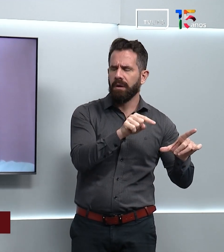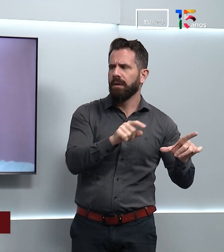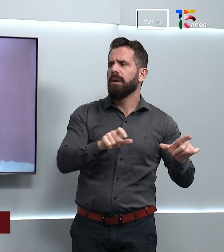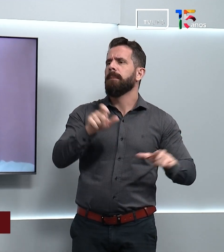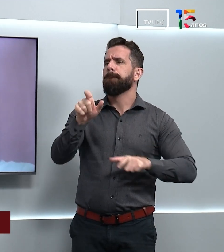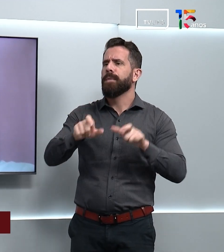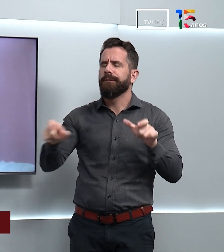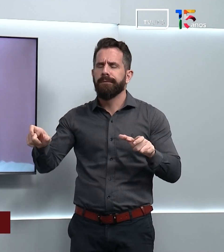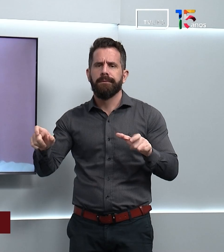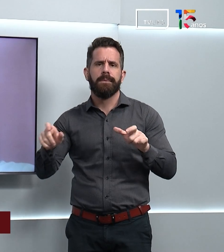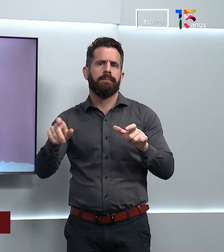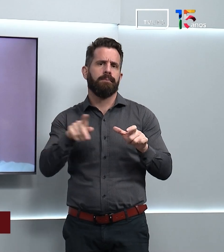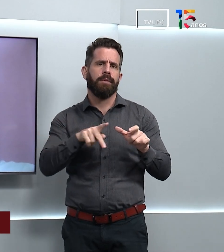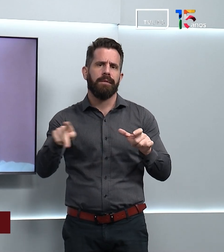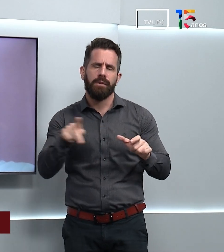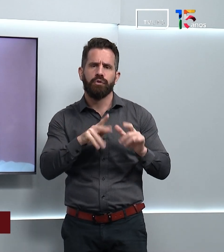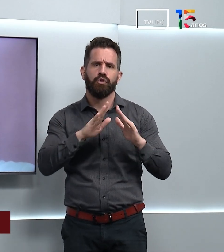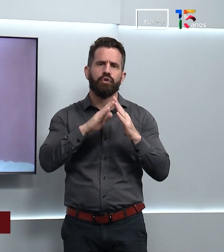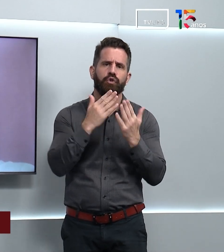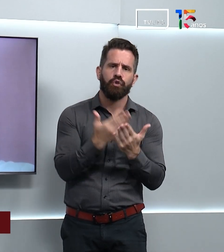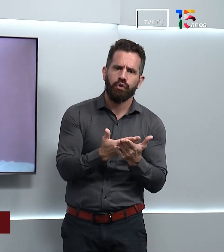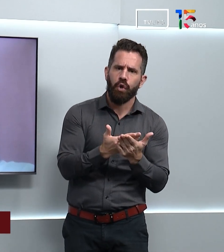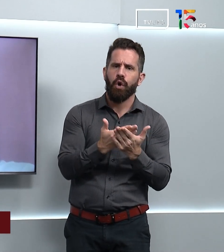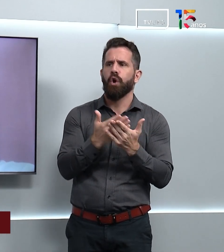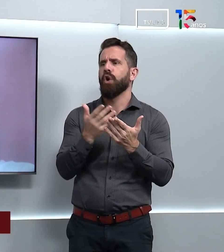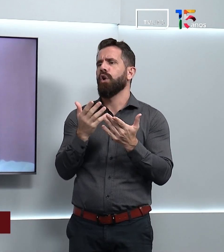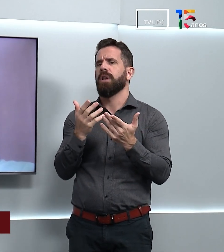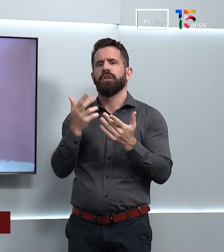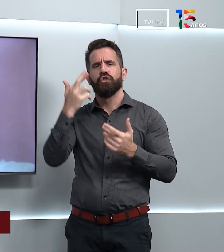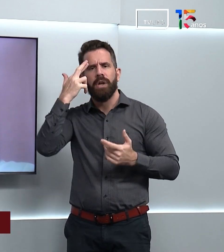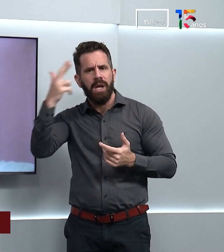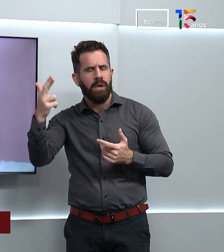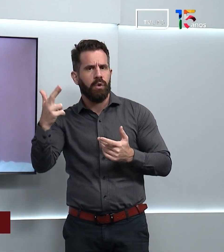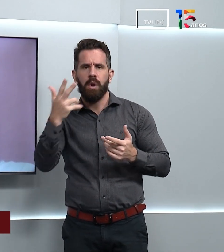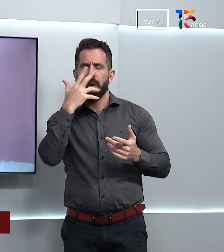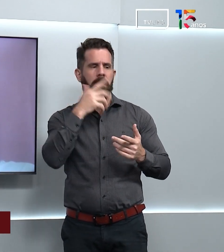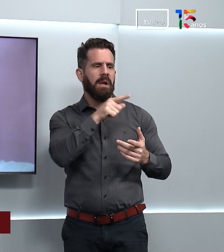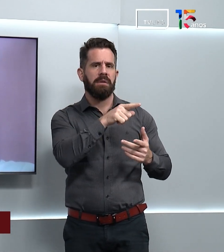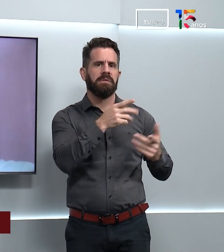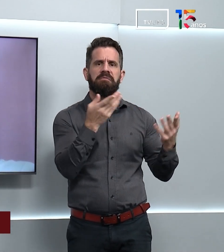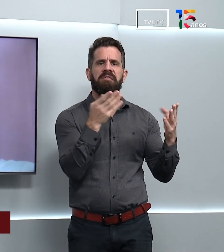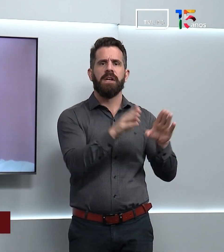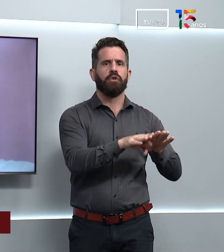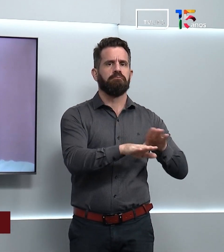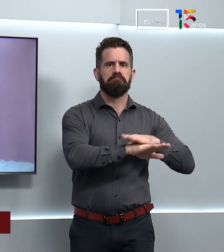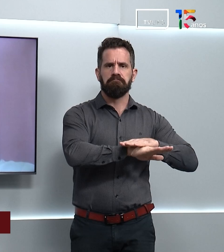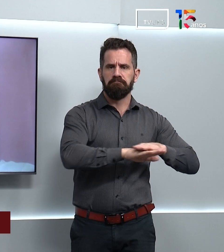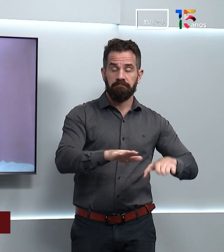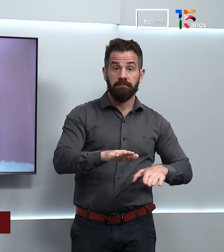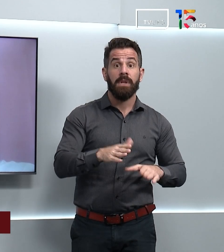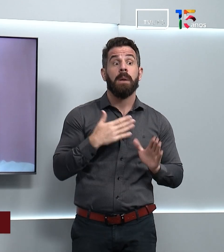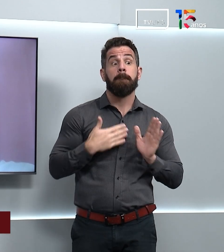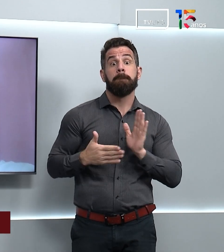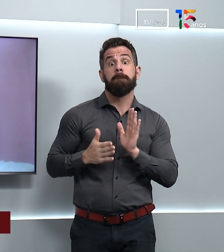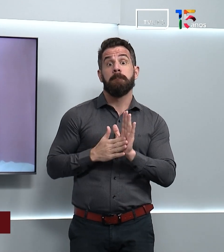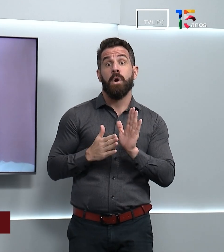diretores de escola de todo o Brasil, ela saiu do ar. E aí surge essa proposta em 2017, com a